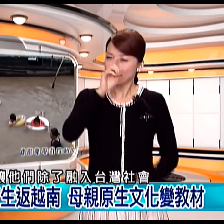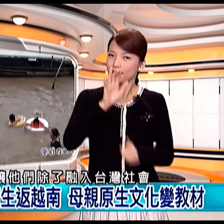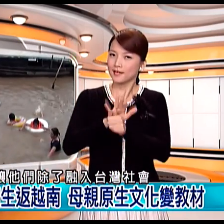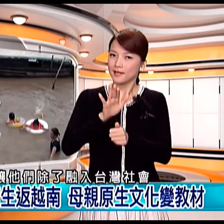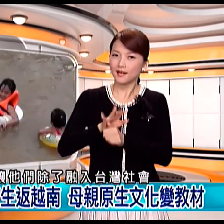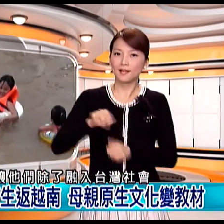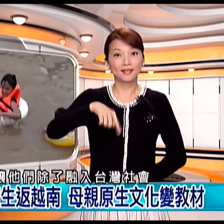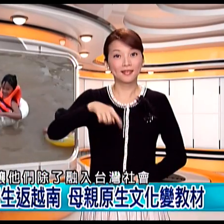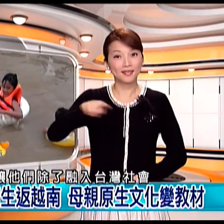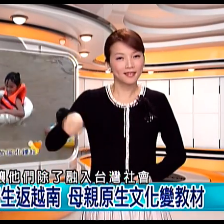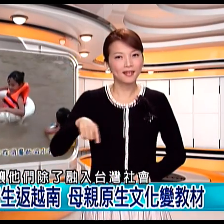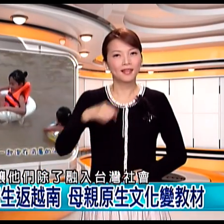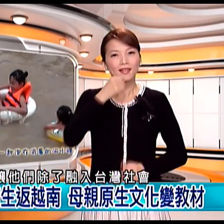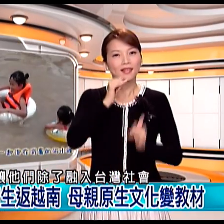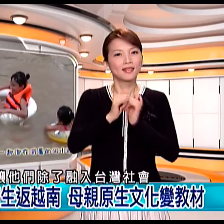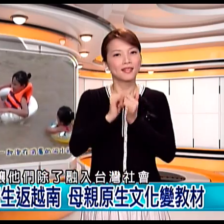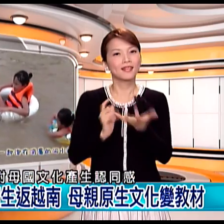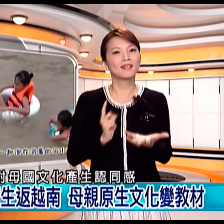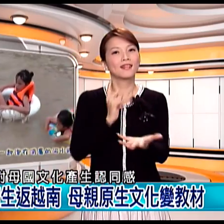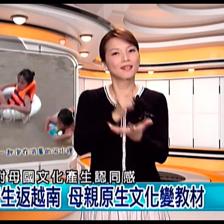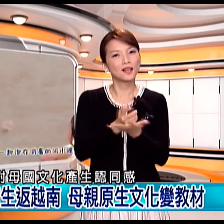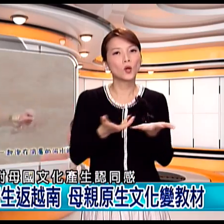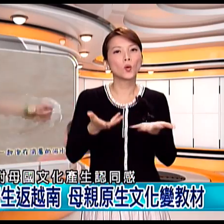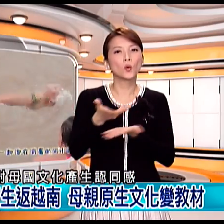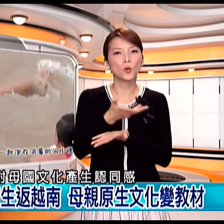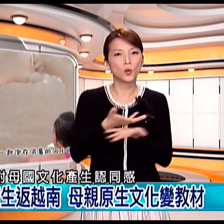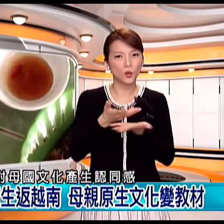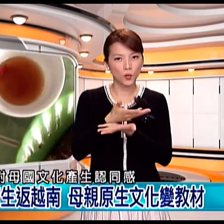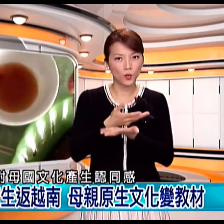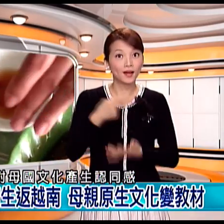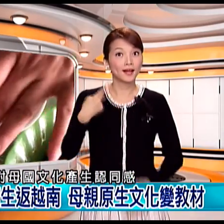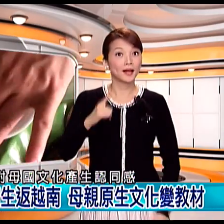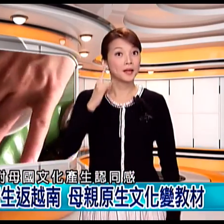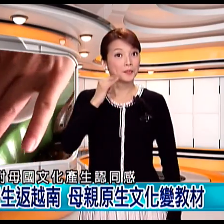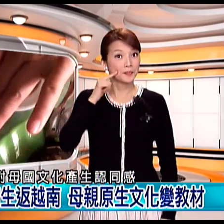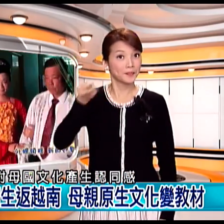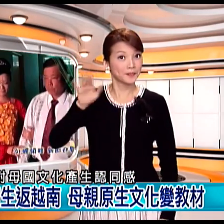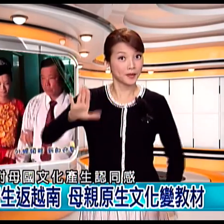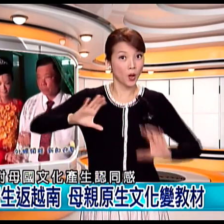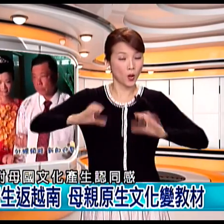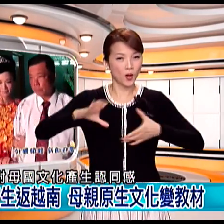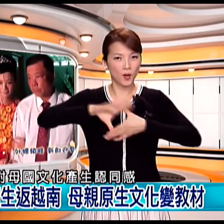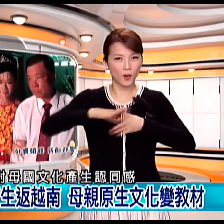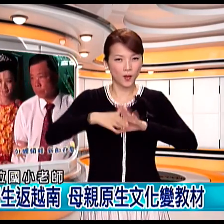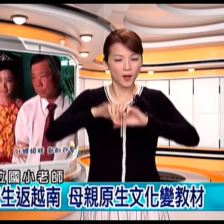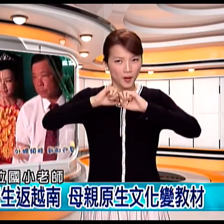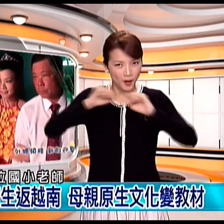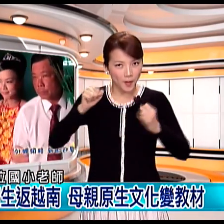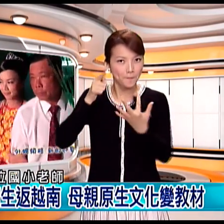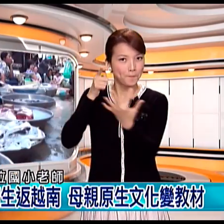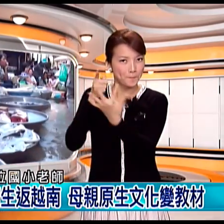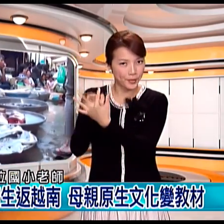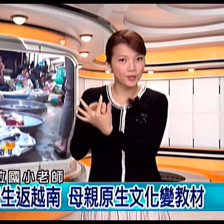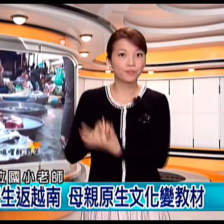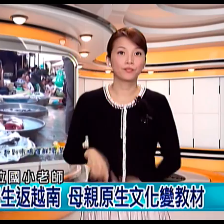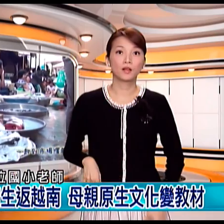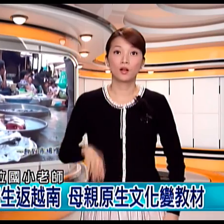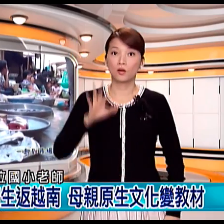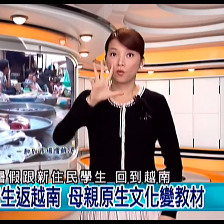他们除了融入台湾社会，也要对母国文化产生认同感，有一位国小老师利